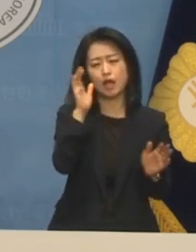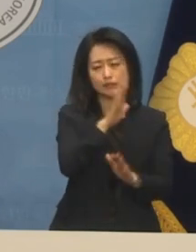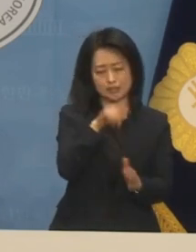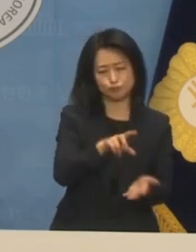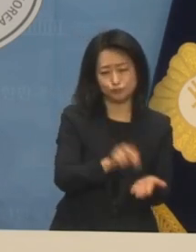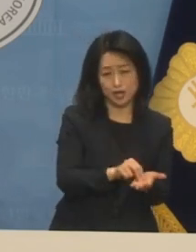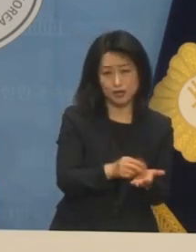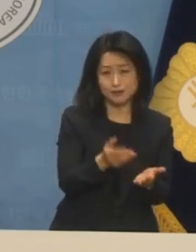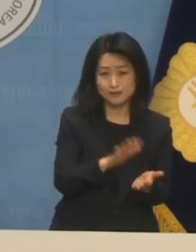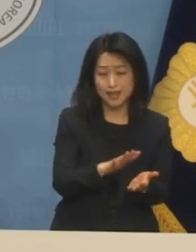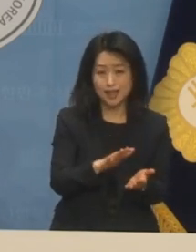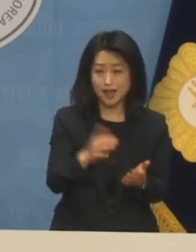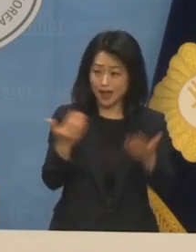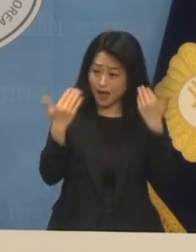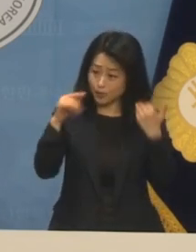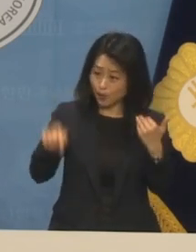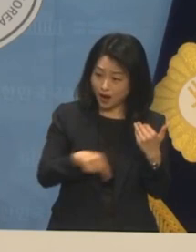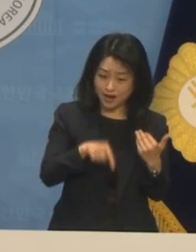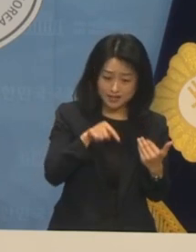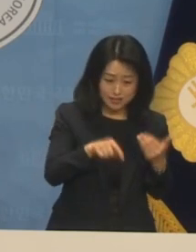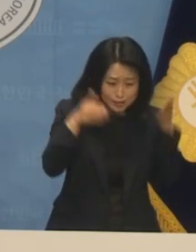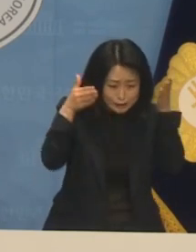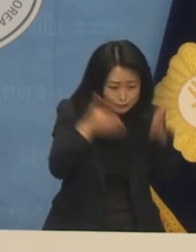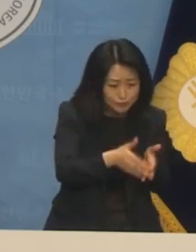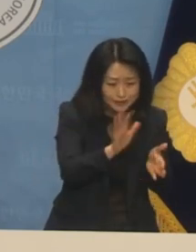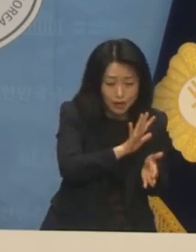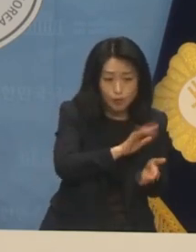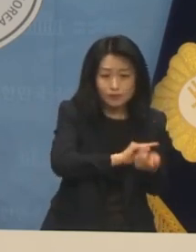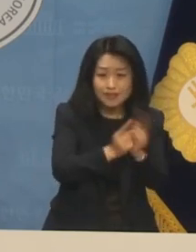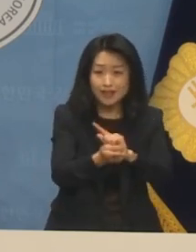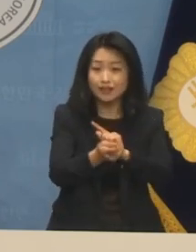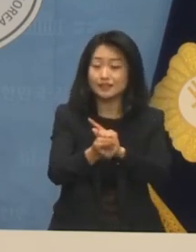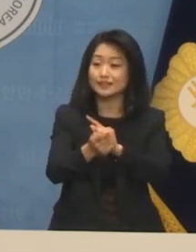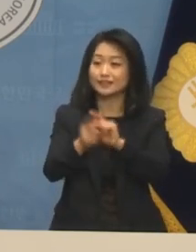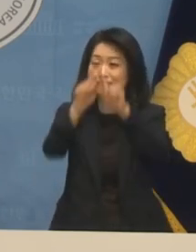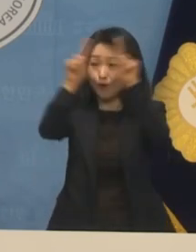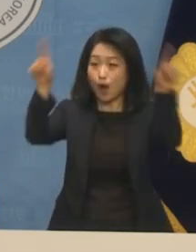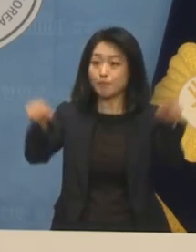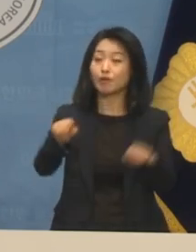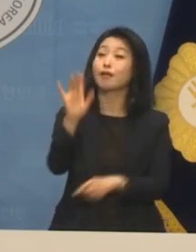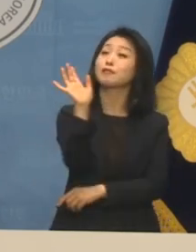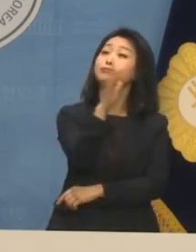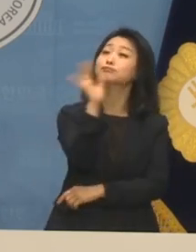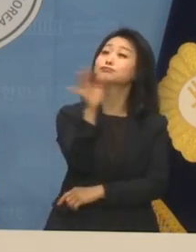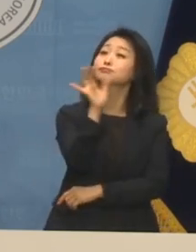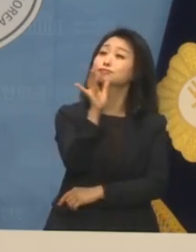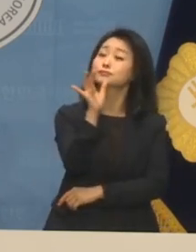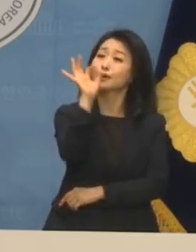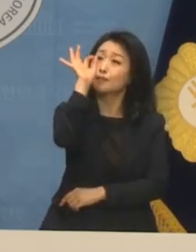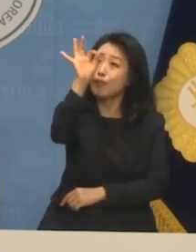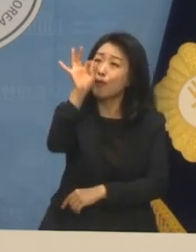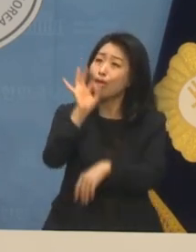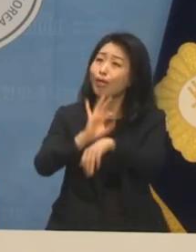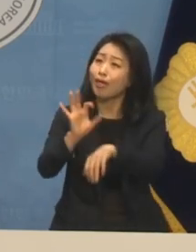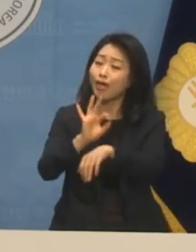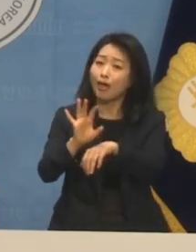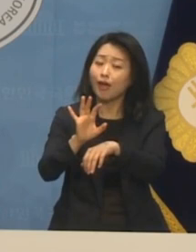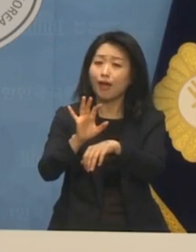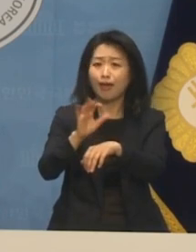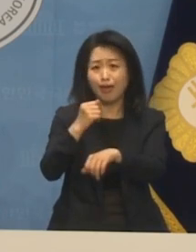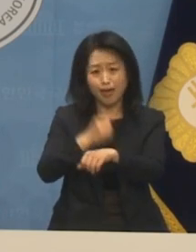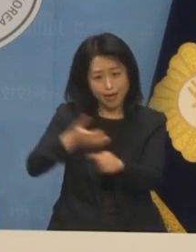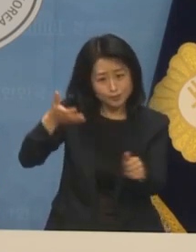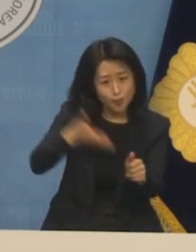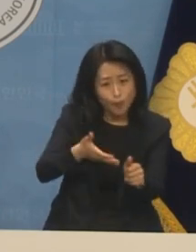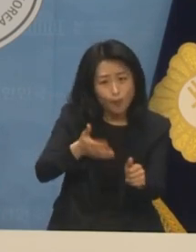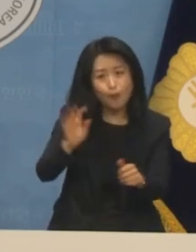학교에서 마저 이 능력을 더 약화시키는 일을 해야 할지 조금 더 신중하게 고민해야 할 것입니다.